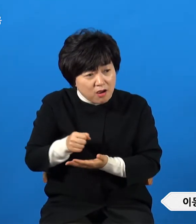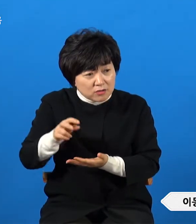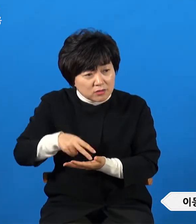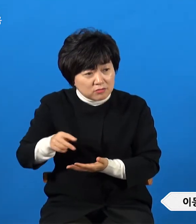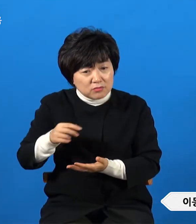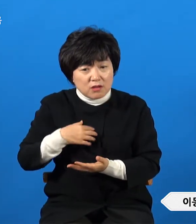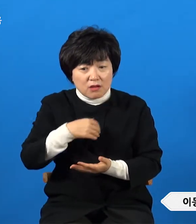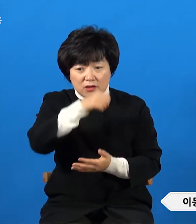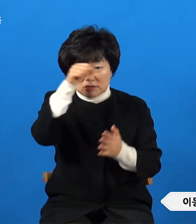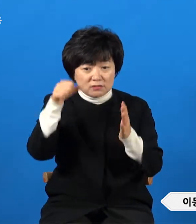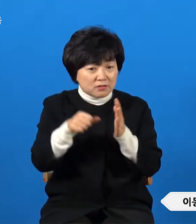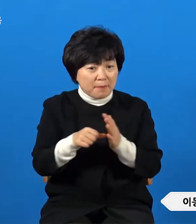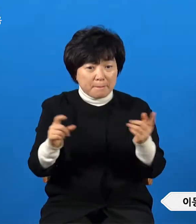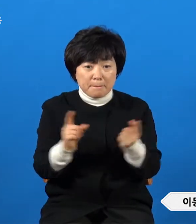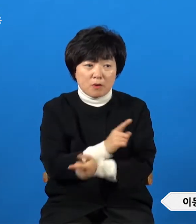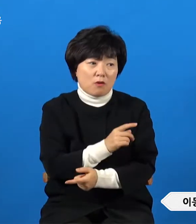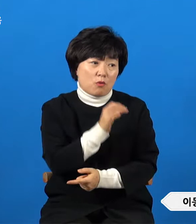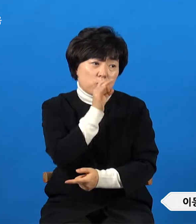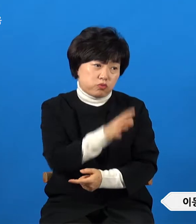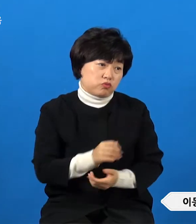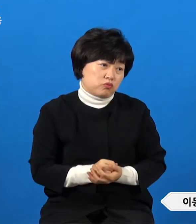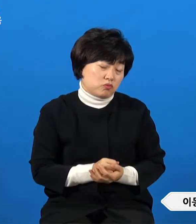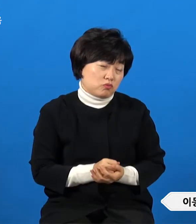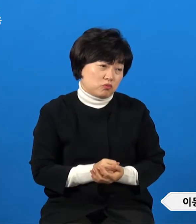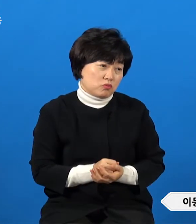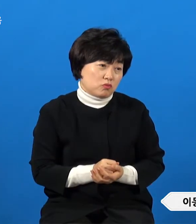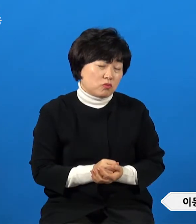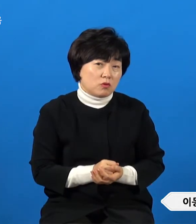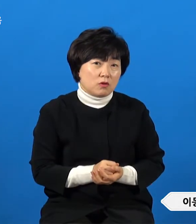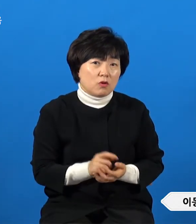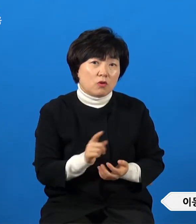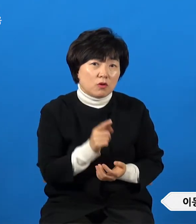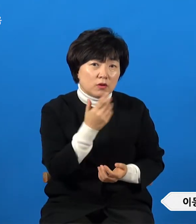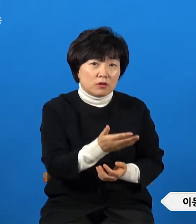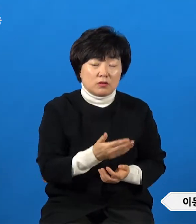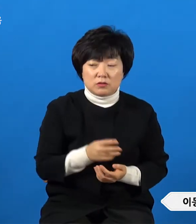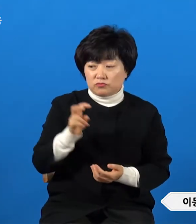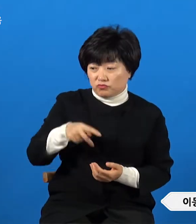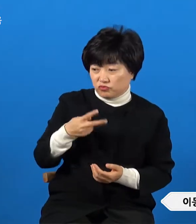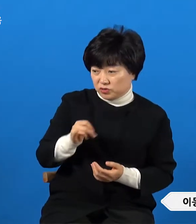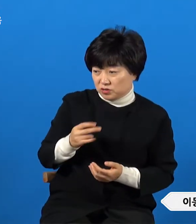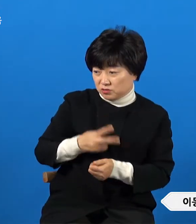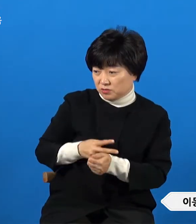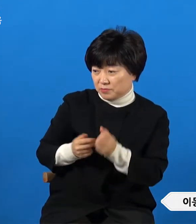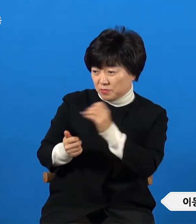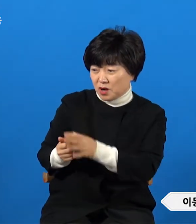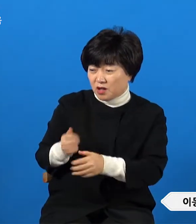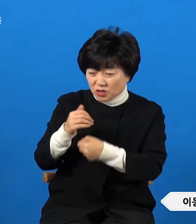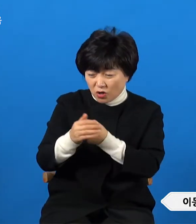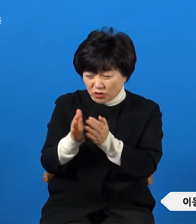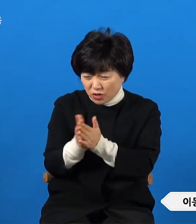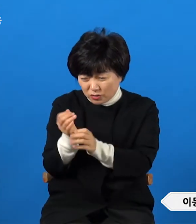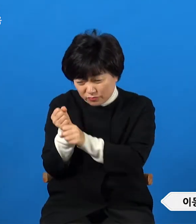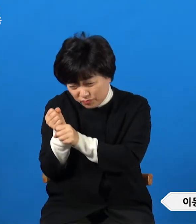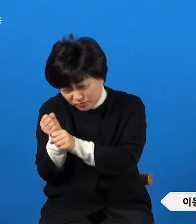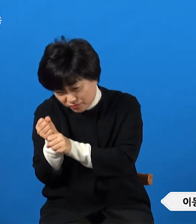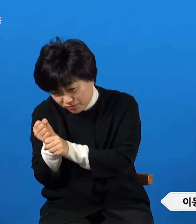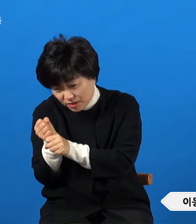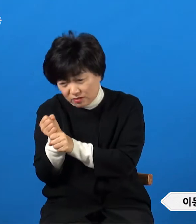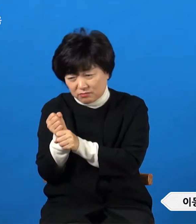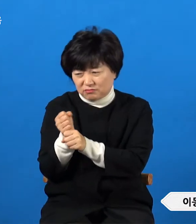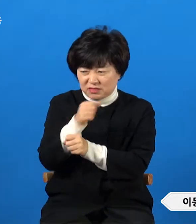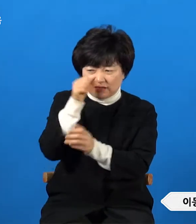인생이 변하지 않아요. 무디는 이렇게 말했다고 합니다. 자네가 아무리 성경을 붙든들 그것으로 자네 인생이